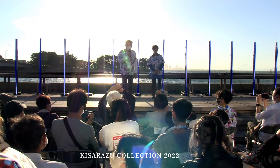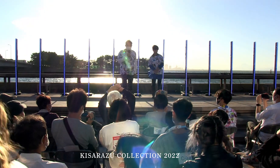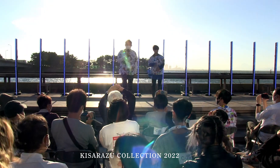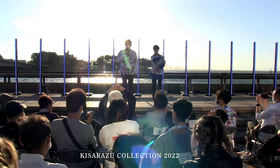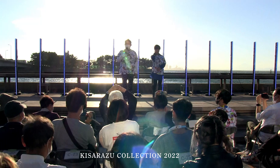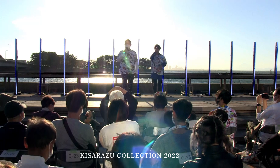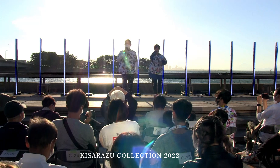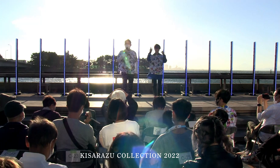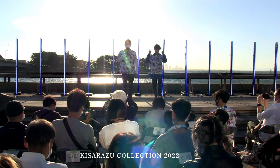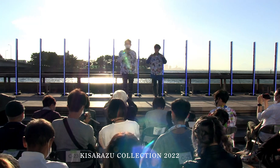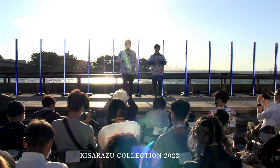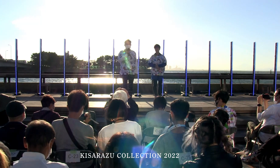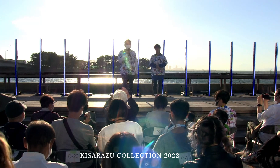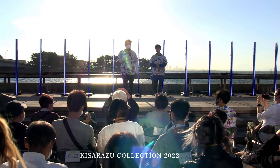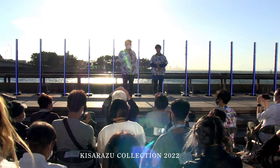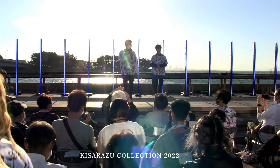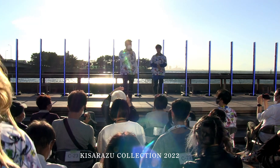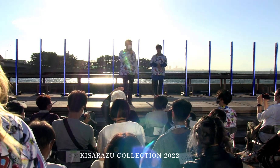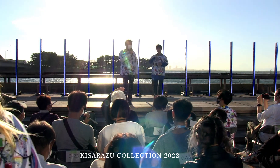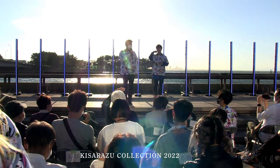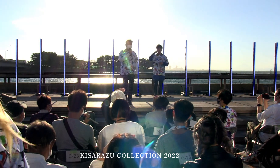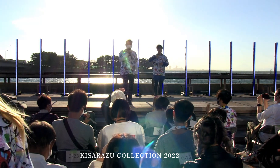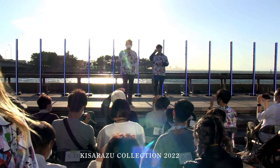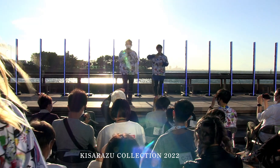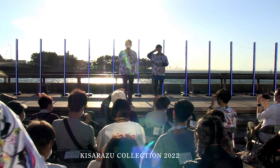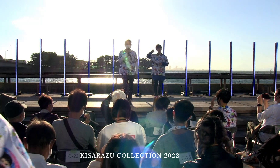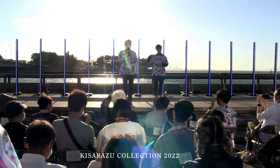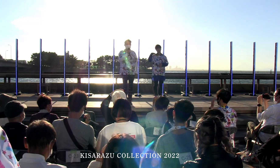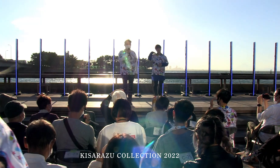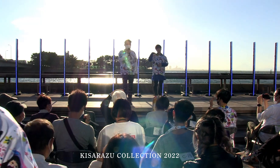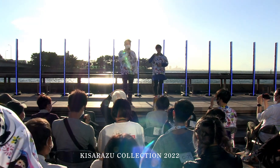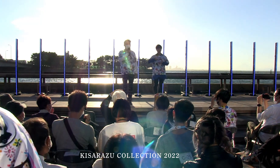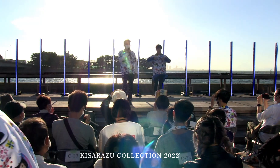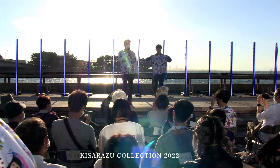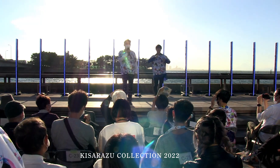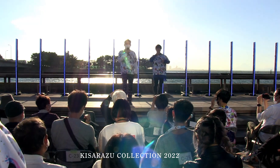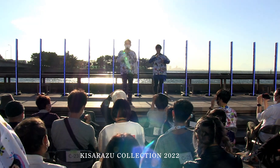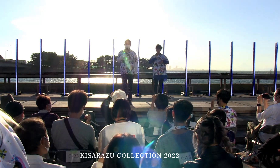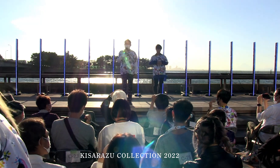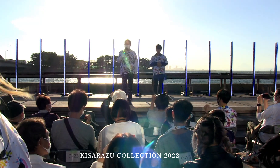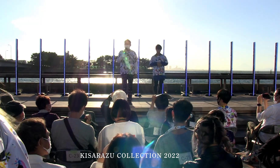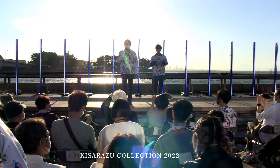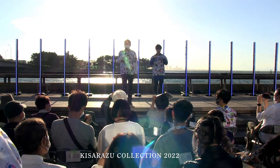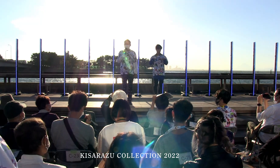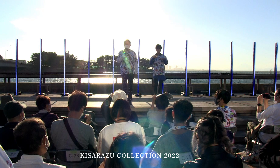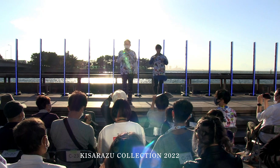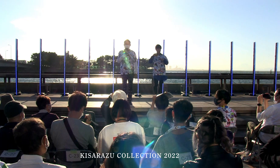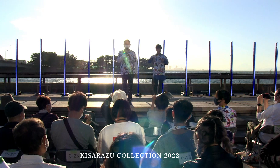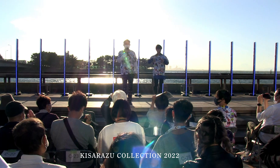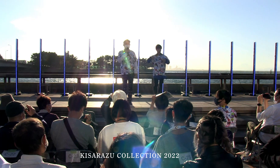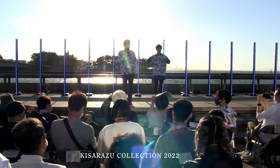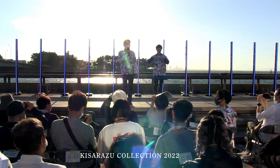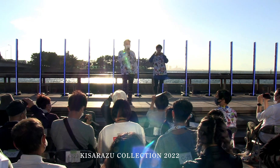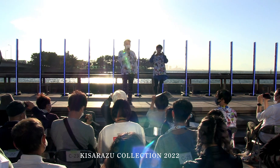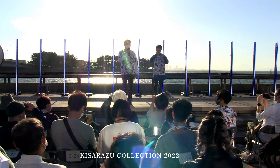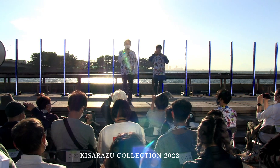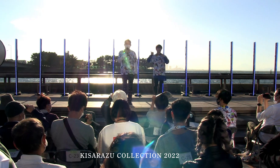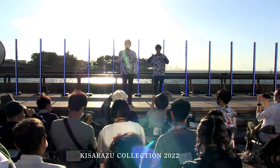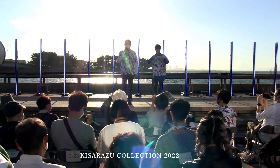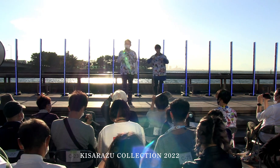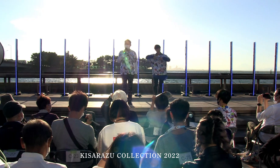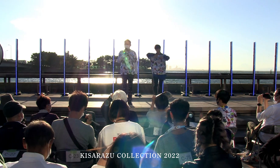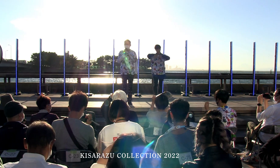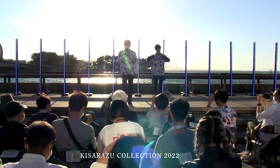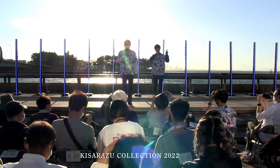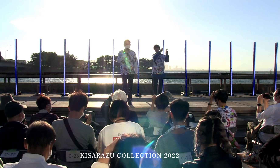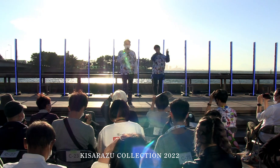皆さんこんにちは。木更津市長を使っております渡辺でございます。今日は木更津コレクション2022にようこそ